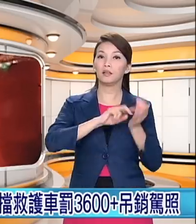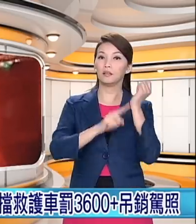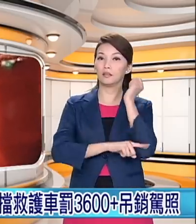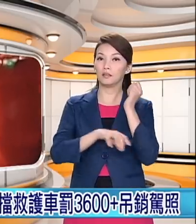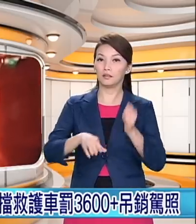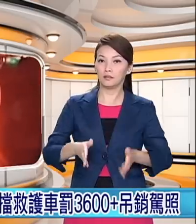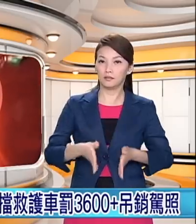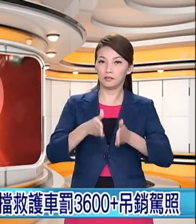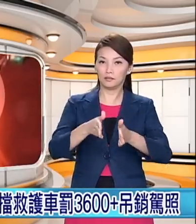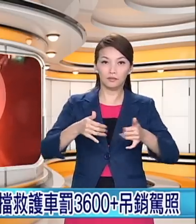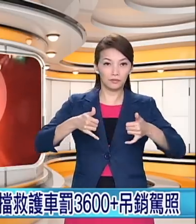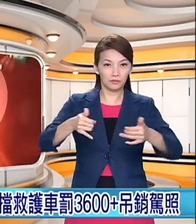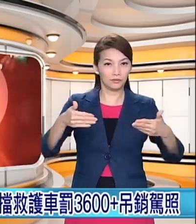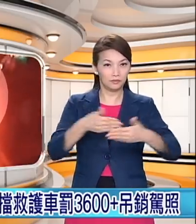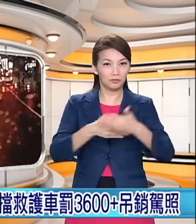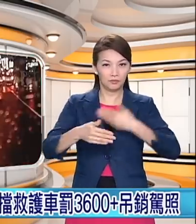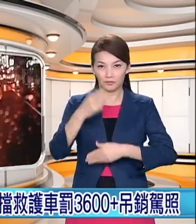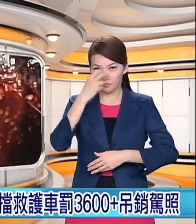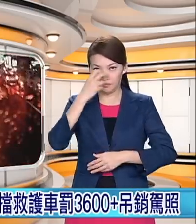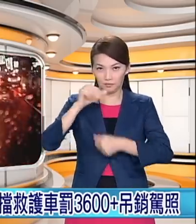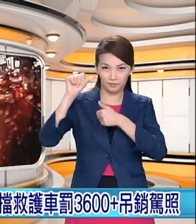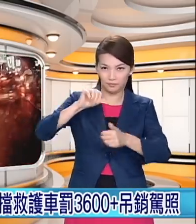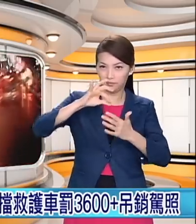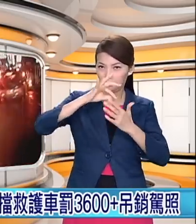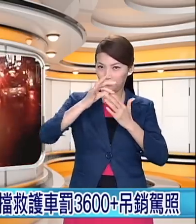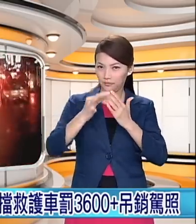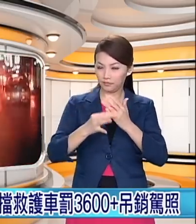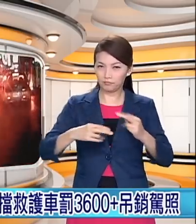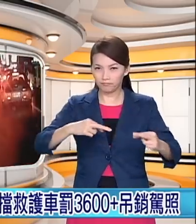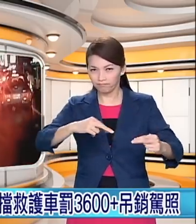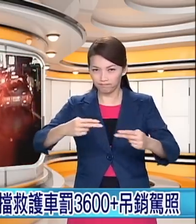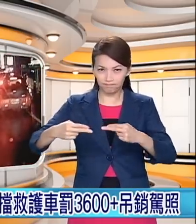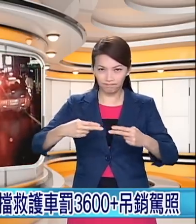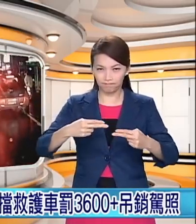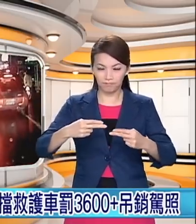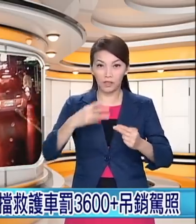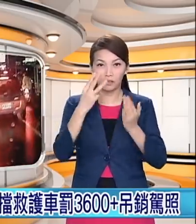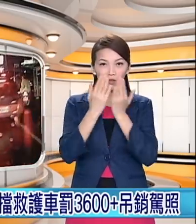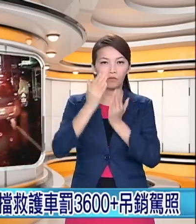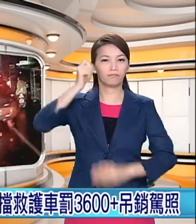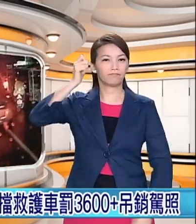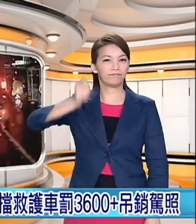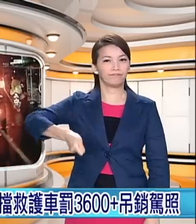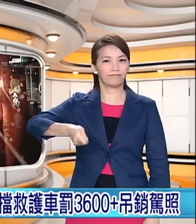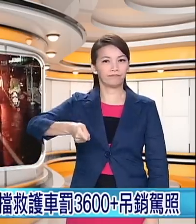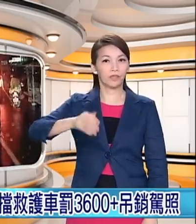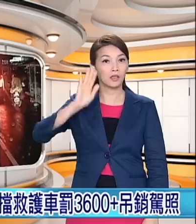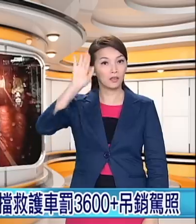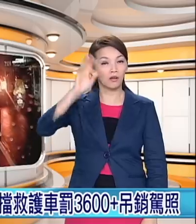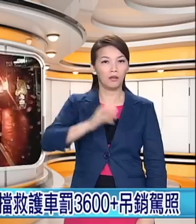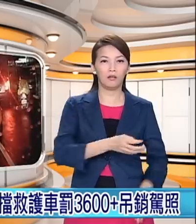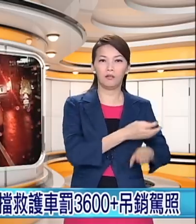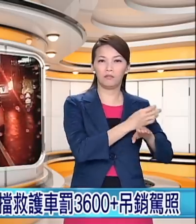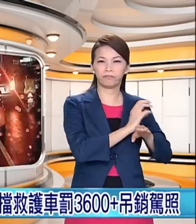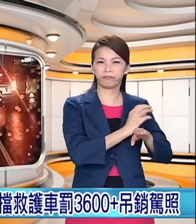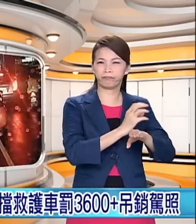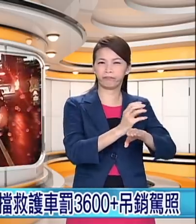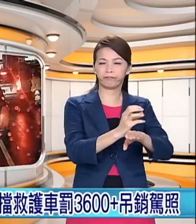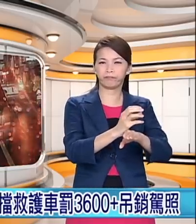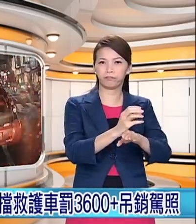立法院三读通过了《道路交通管理处罚条例》修正案，之后驾驶如果阻挡救护